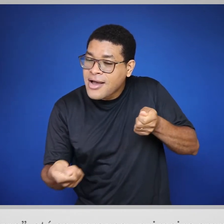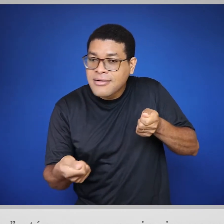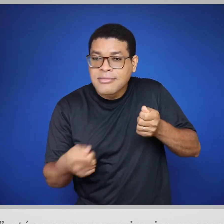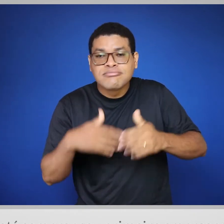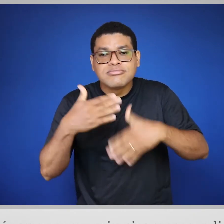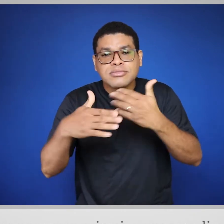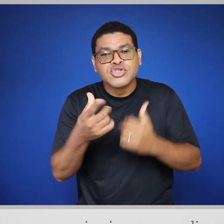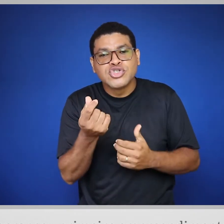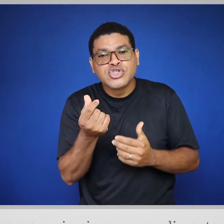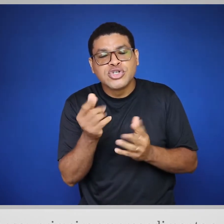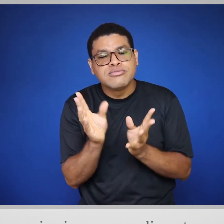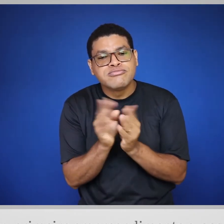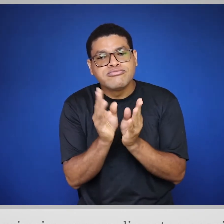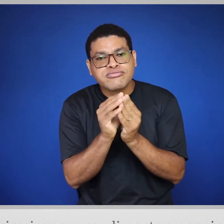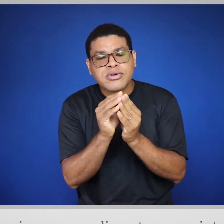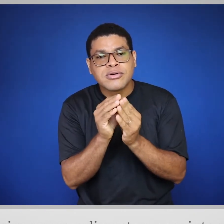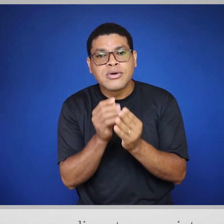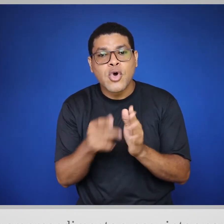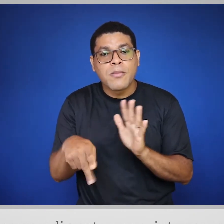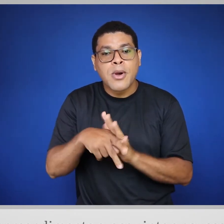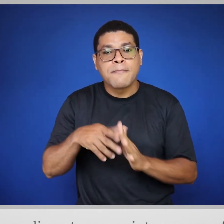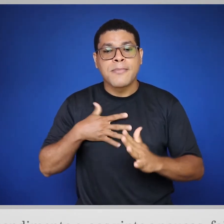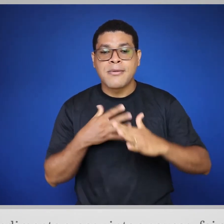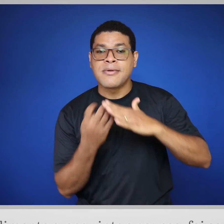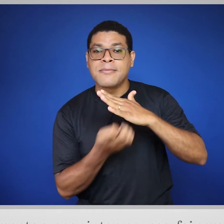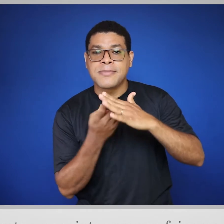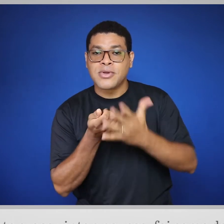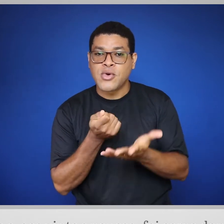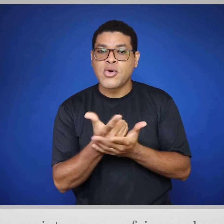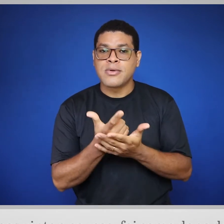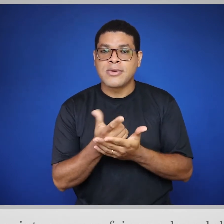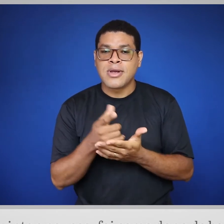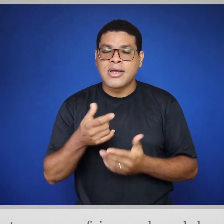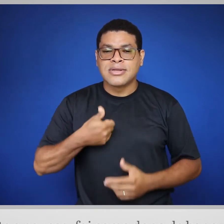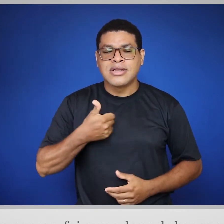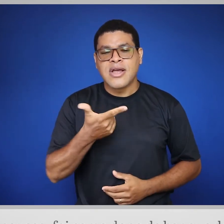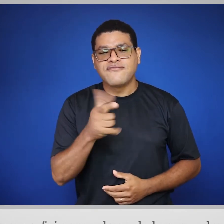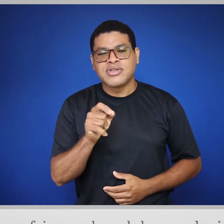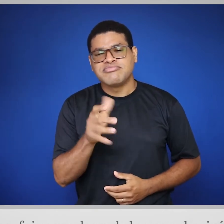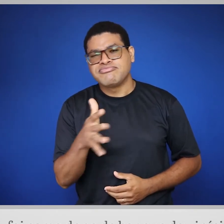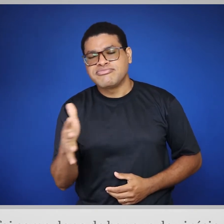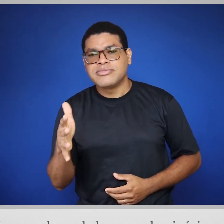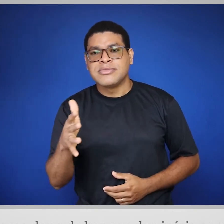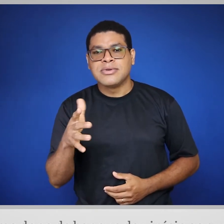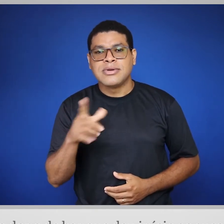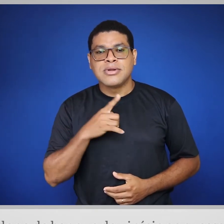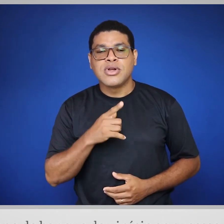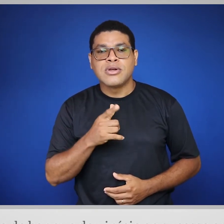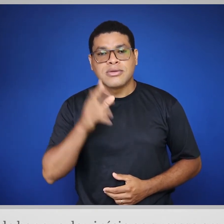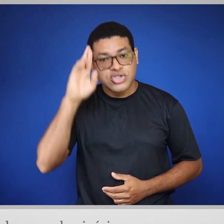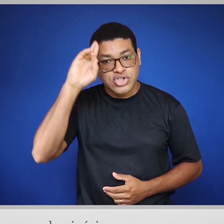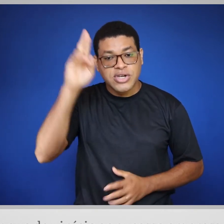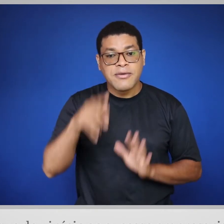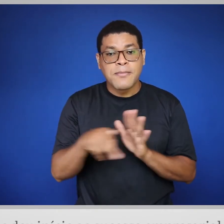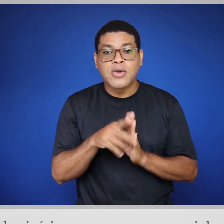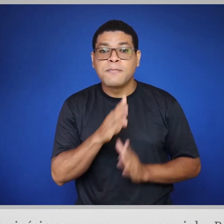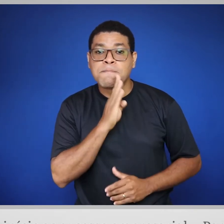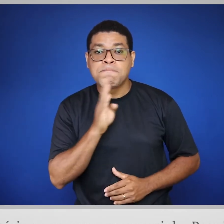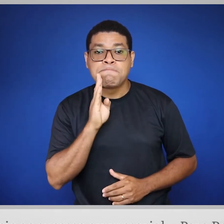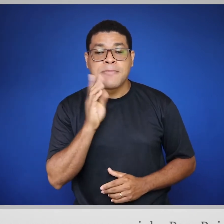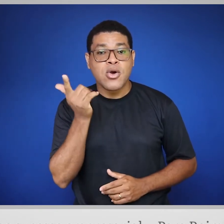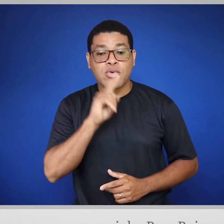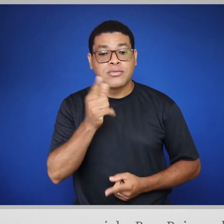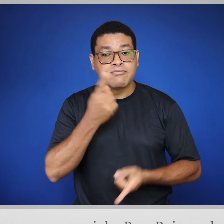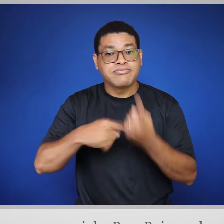burro, até comprar seu primeiro empreendimento. E aos 20 e poucos foi como dono de bar que deu início ao